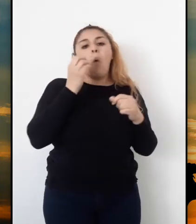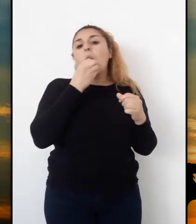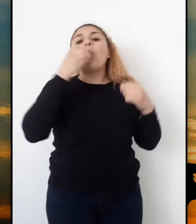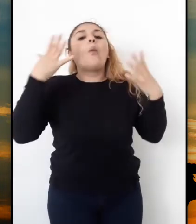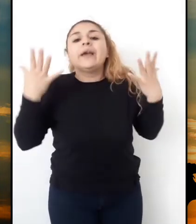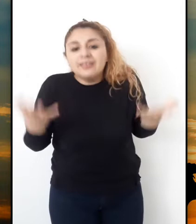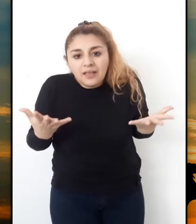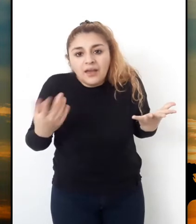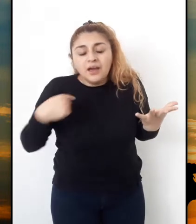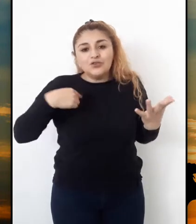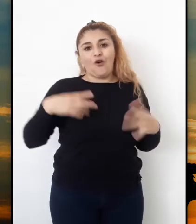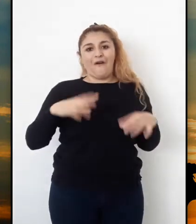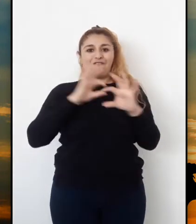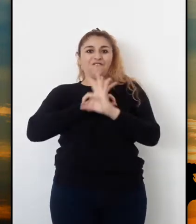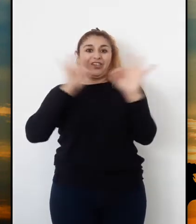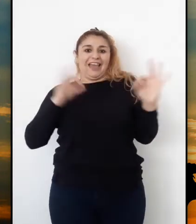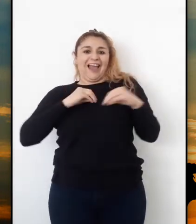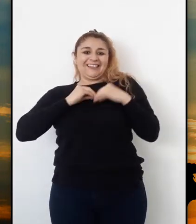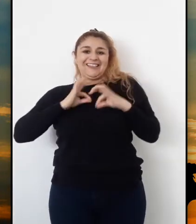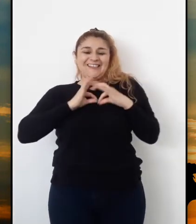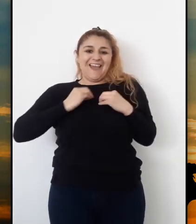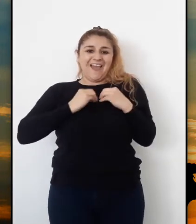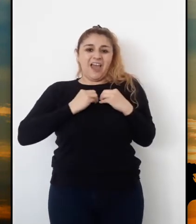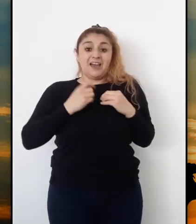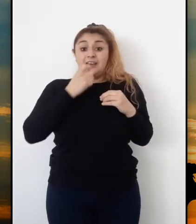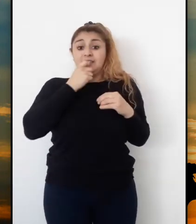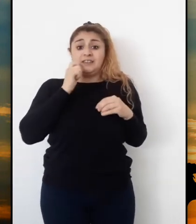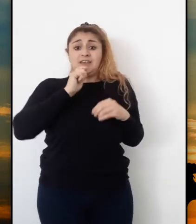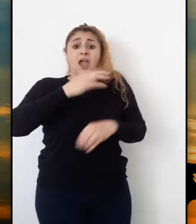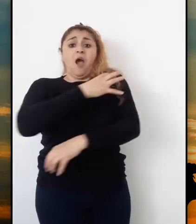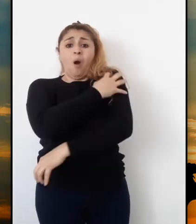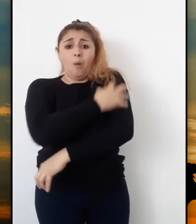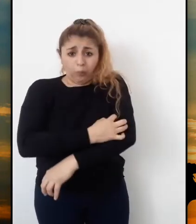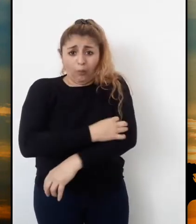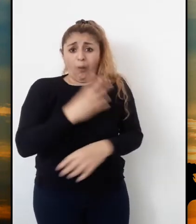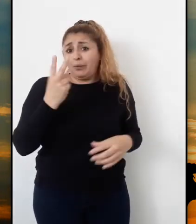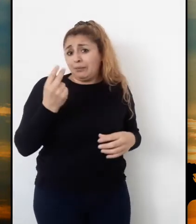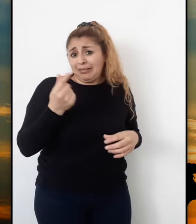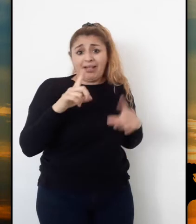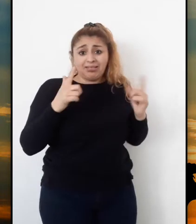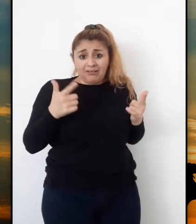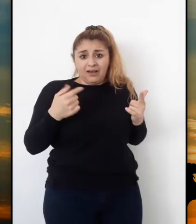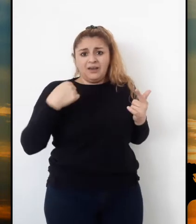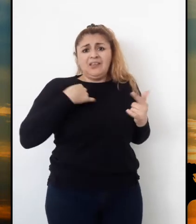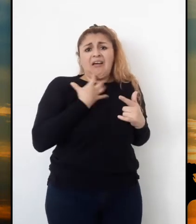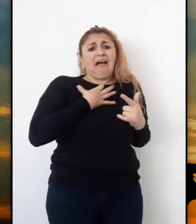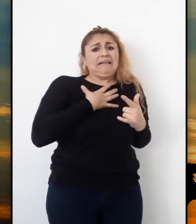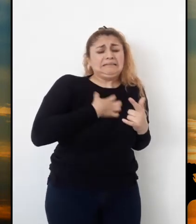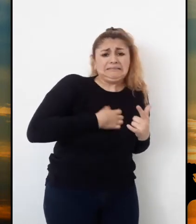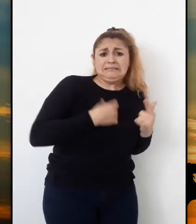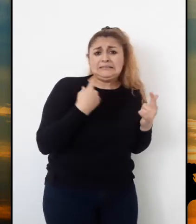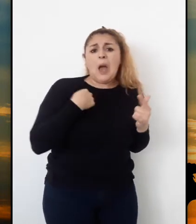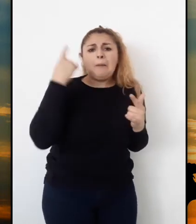en Segunda de Reyes, capítulo 1, del versículo 1 al 6. Nous connaissons cette